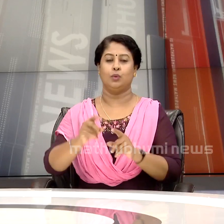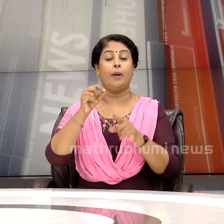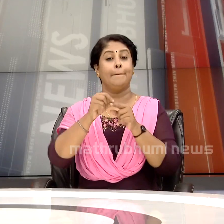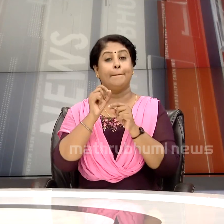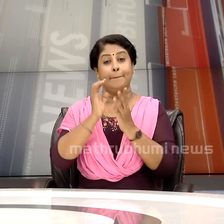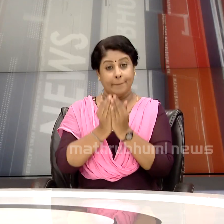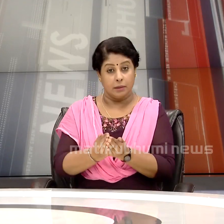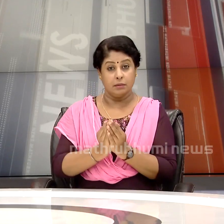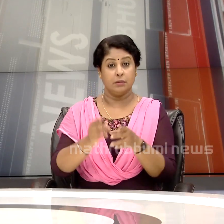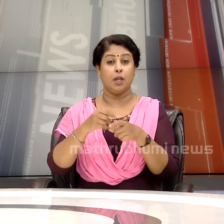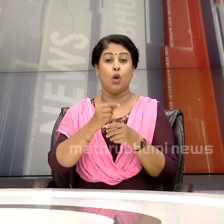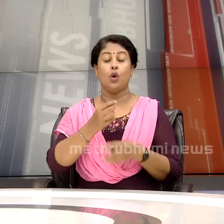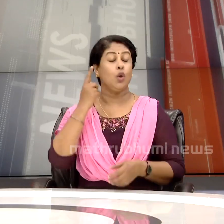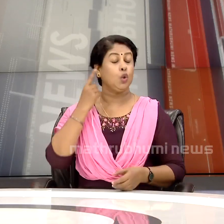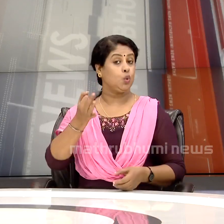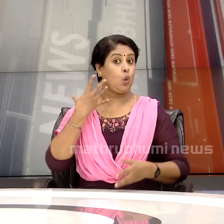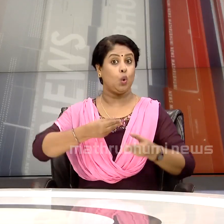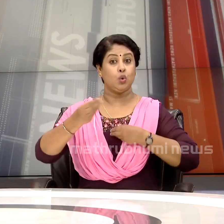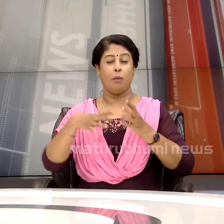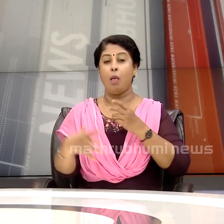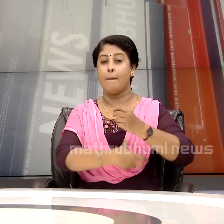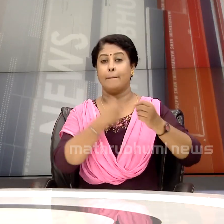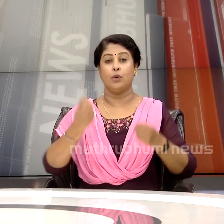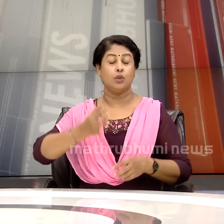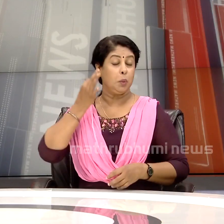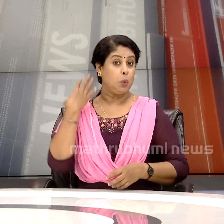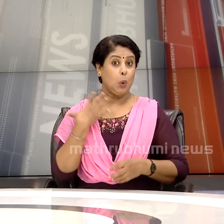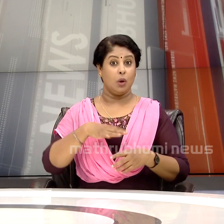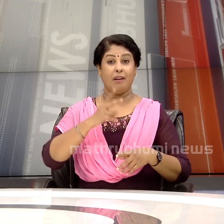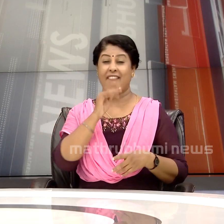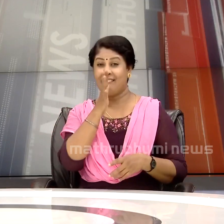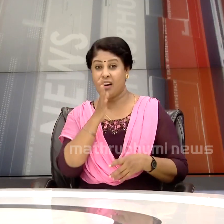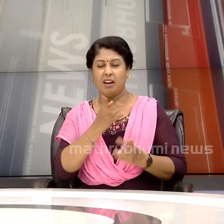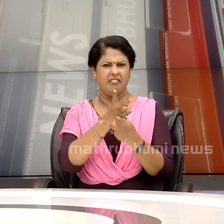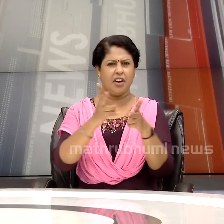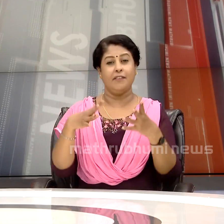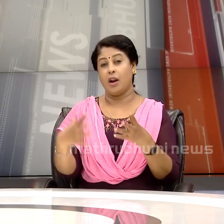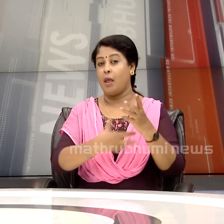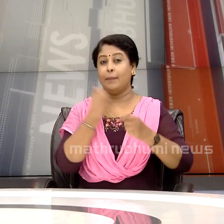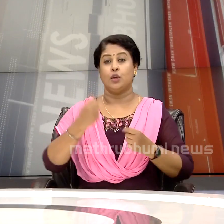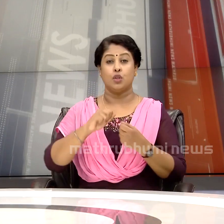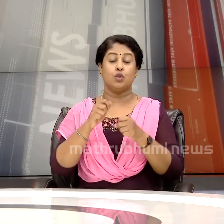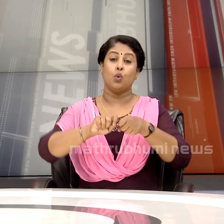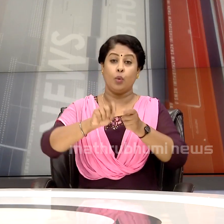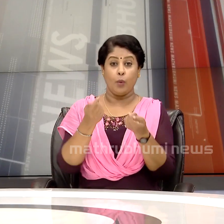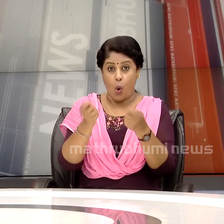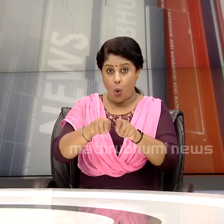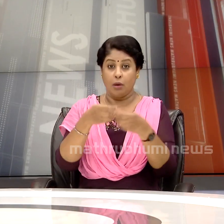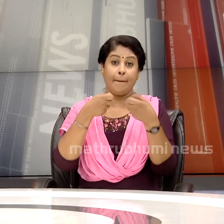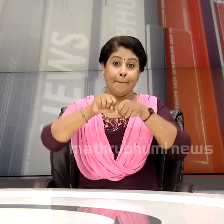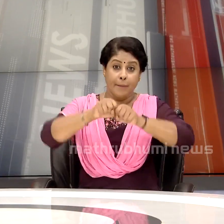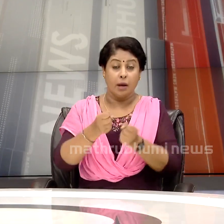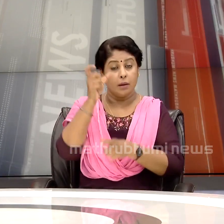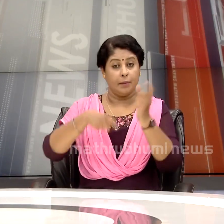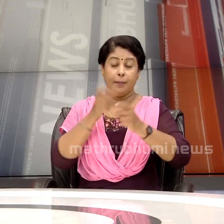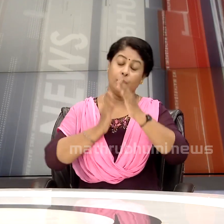പത്തനംതിട്ട ഇലവും തിട്ടയിൽ ജ്വല്ലറിയിൽ മോഷണം. സ്വർണം, വെള്ളി ആഭരണങ്ങളും പണവും നഷ്ടപ്പെട്ടു. വനിതാ ജ്വല്ലറിയുടെ പൂട്ട് പൊളിച്ചാണ് മോഷ്ടാക്കൾ അകത്തു കടന്നത്.